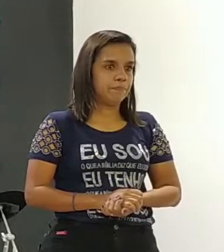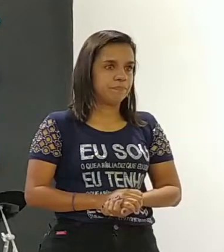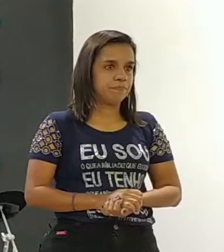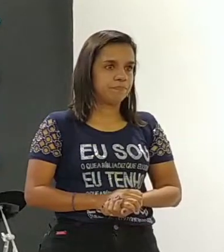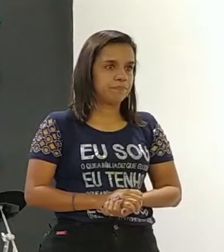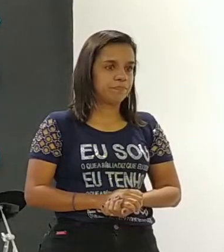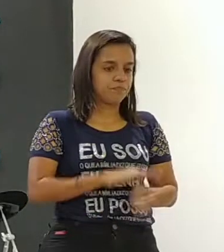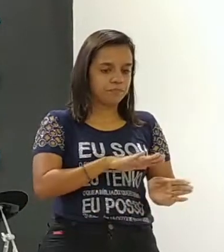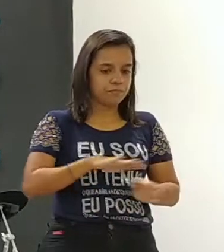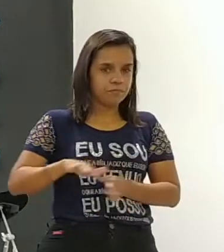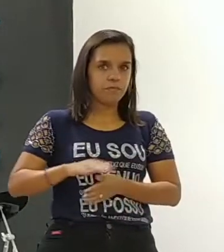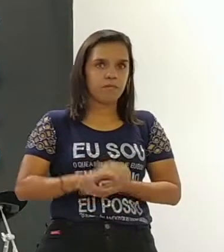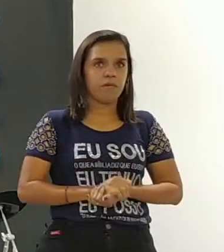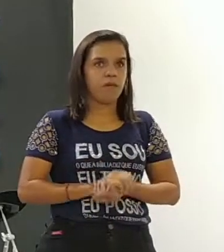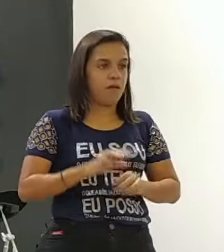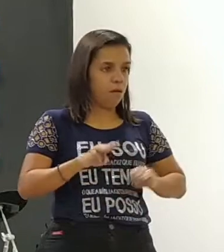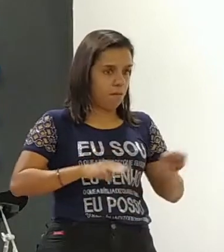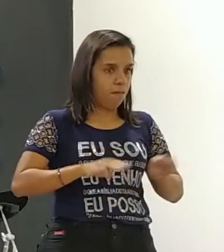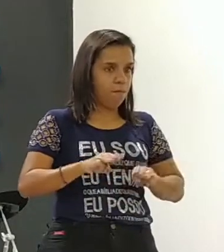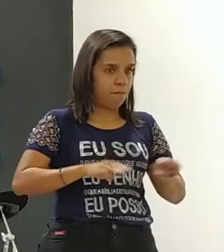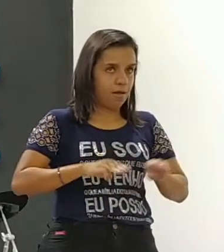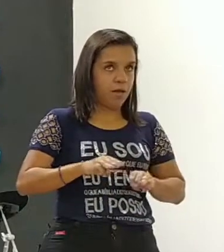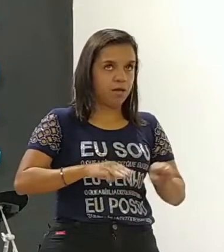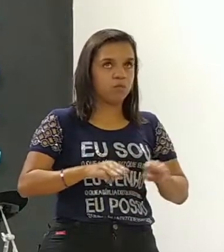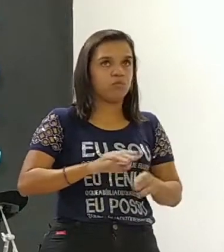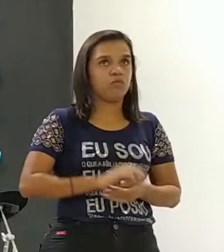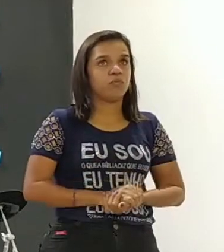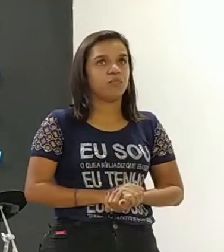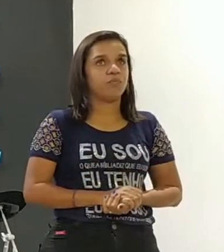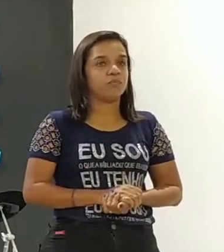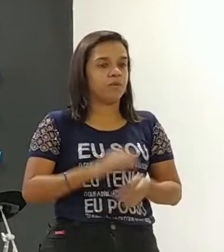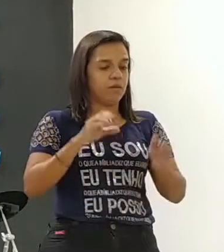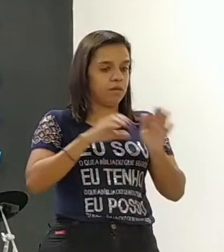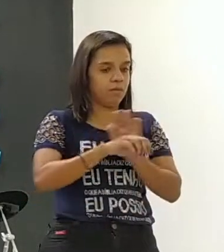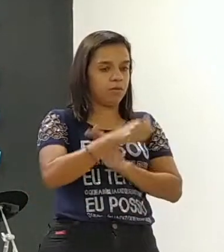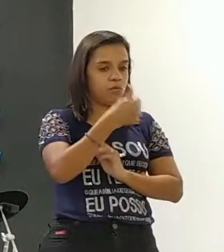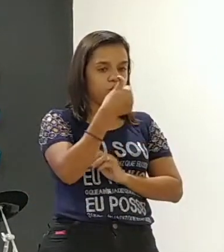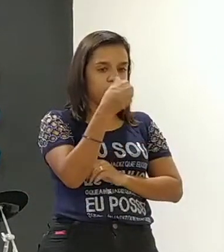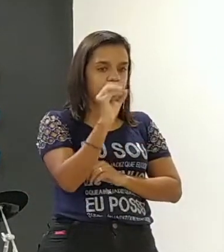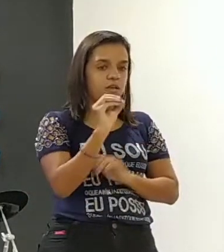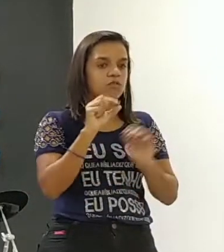Livro de Marcos, ainda, agora no capítulo 10, versículo 23.